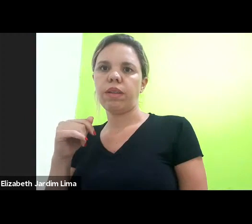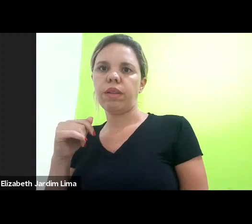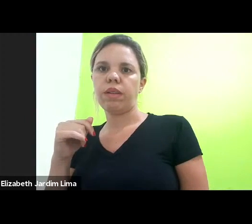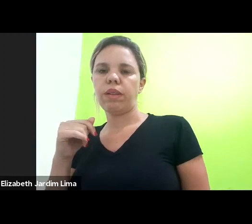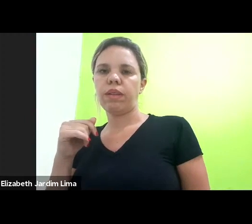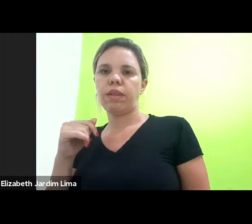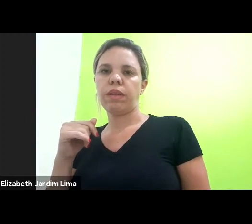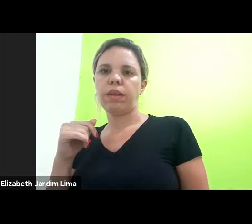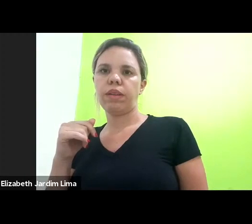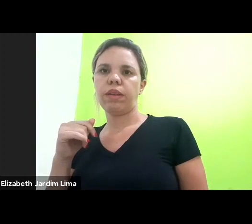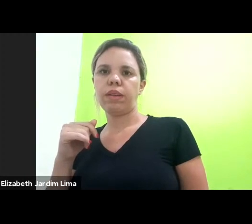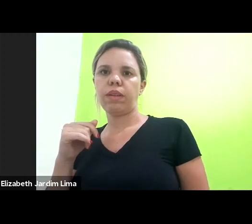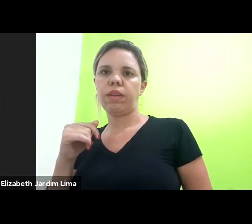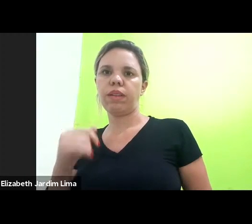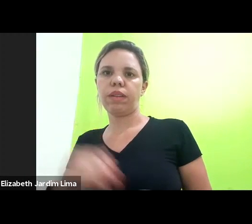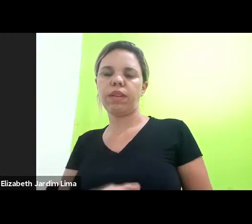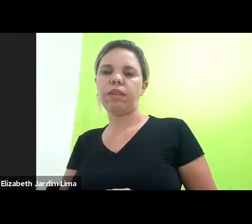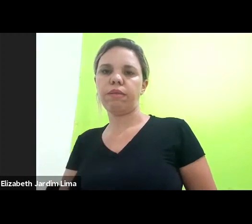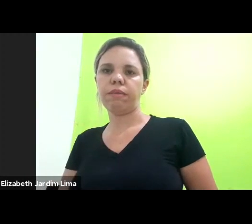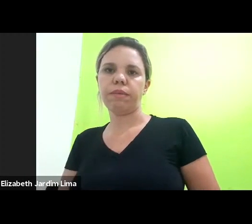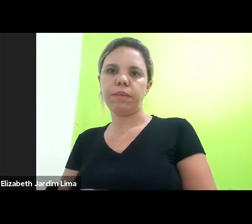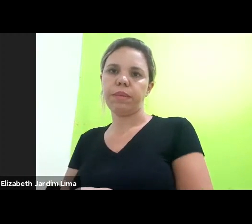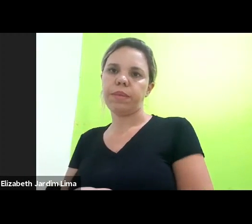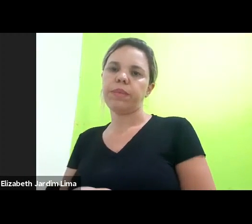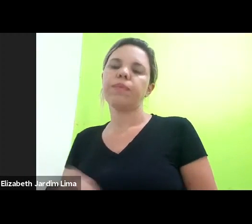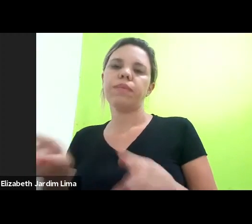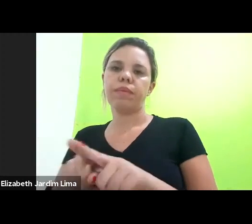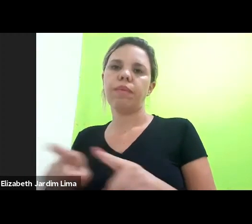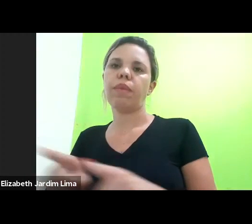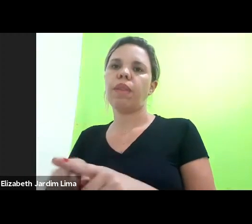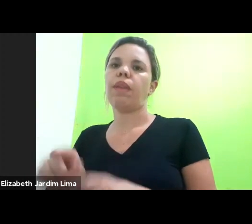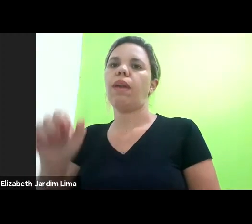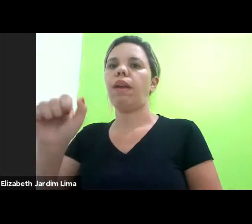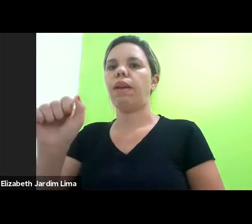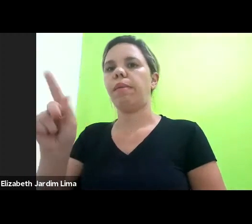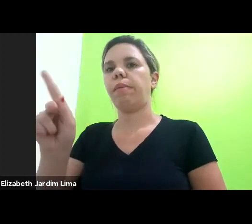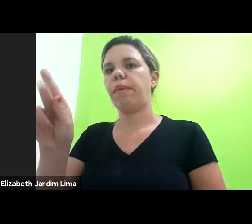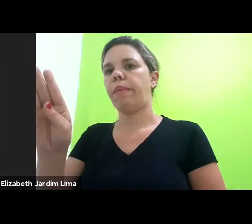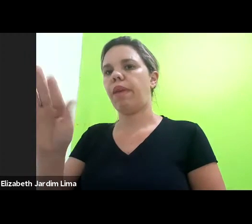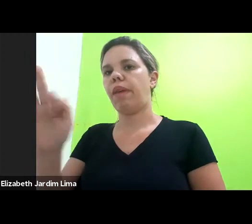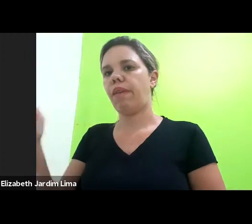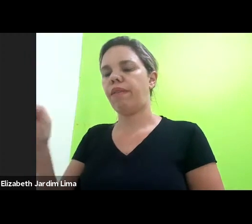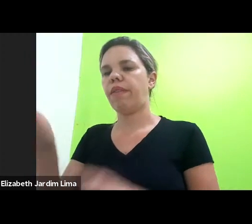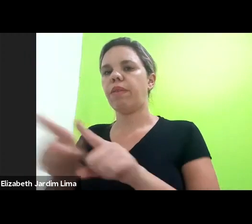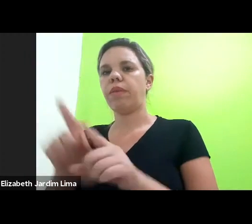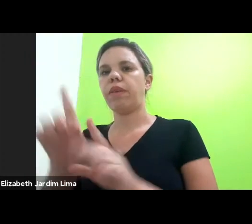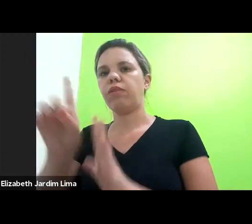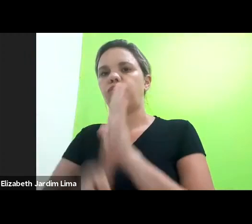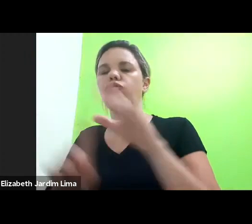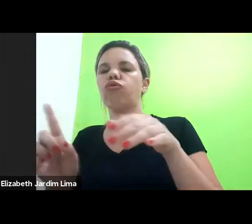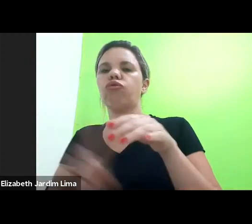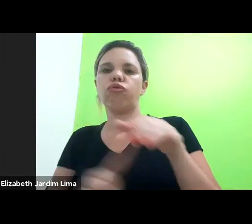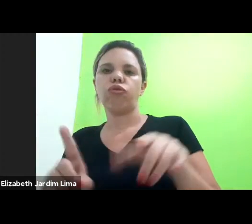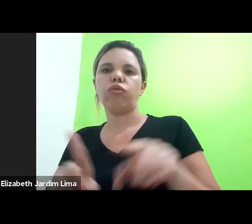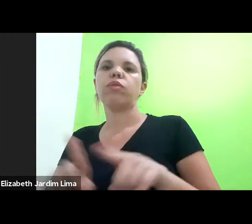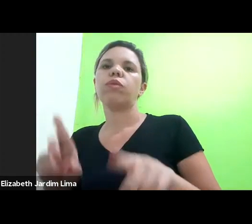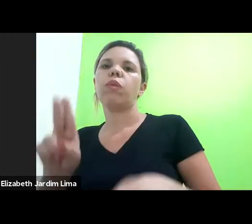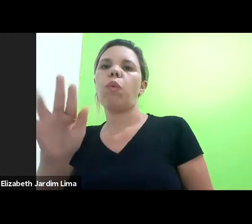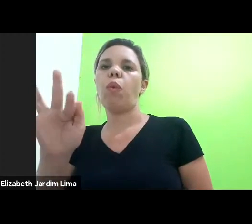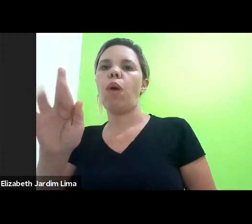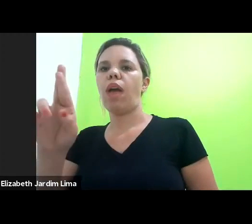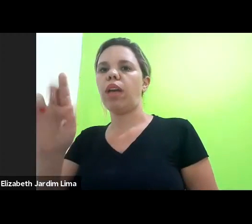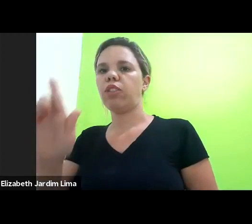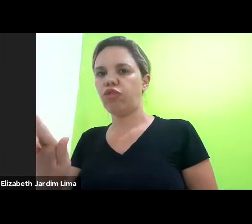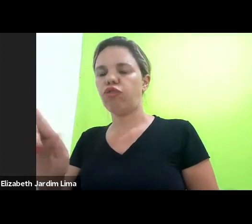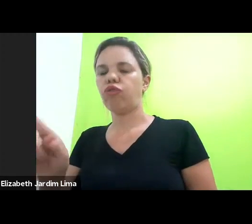grande contribuição. Inclusive, na DPF quilombola, a clínica de direitos da UERJ entrou também como amiga, né? Eu acho